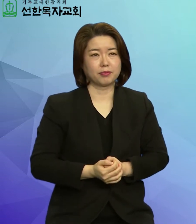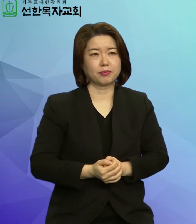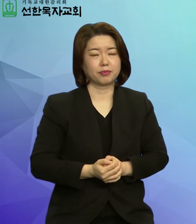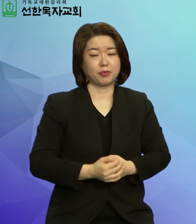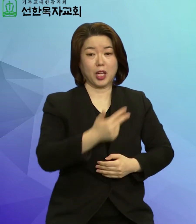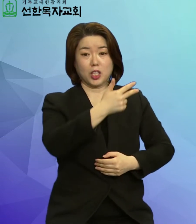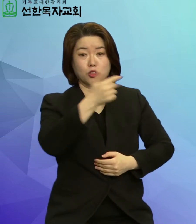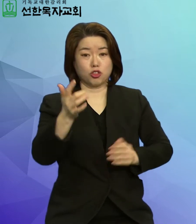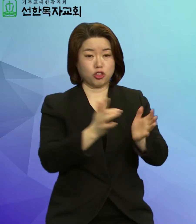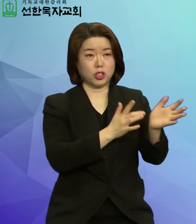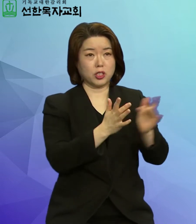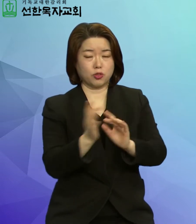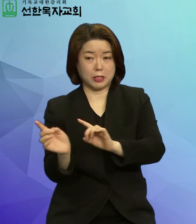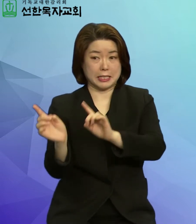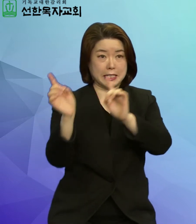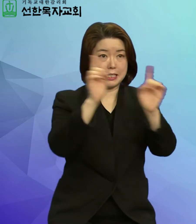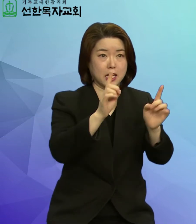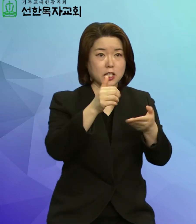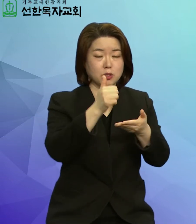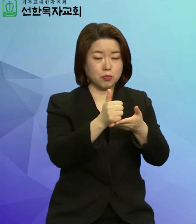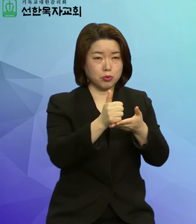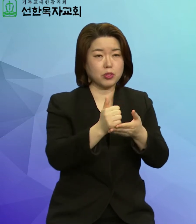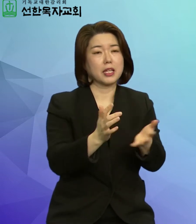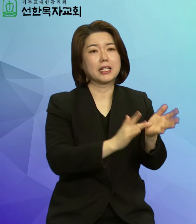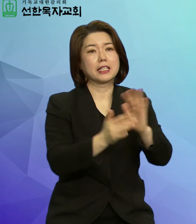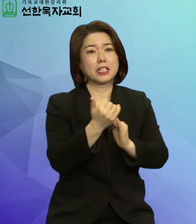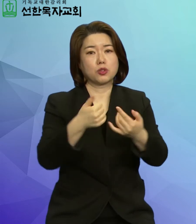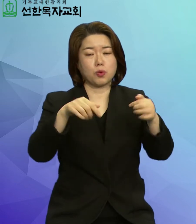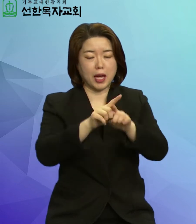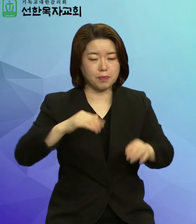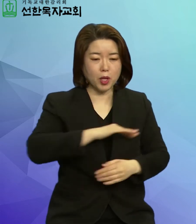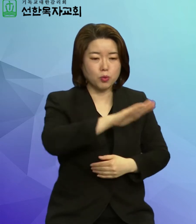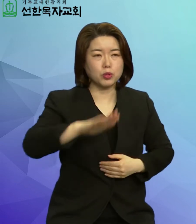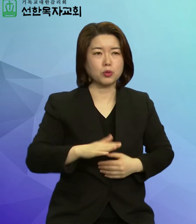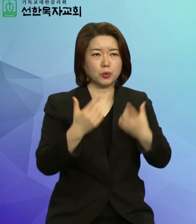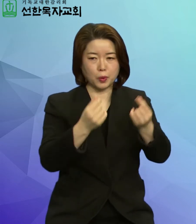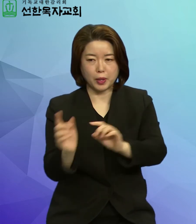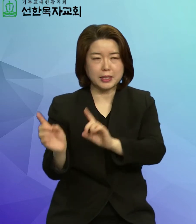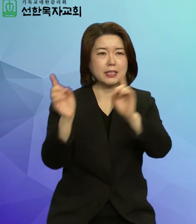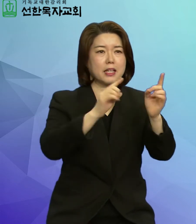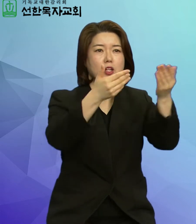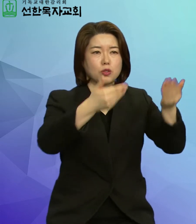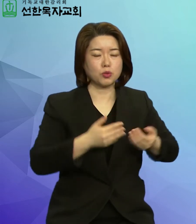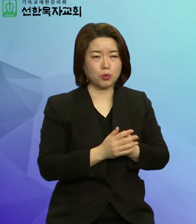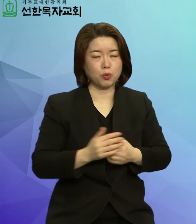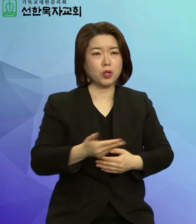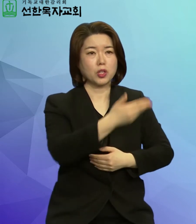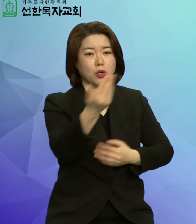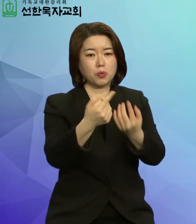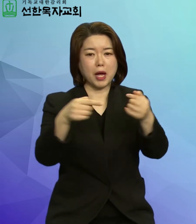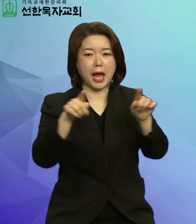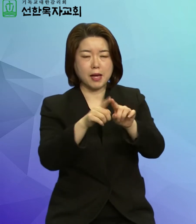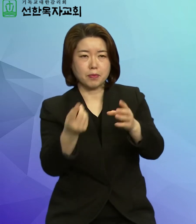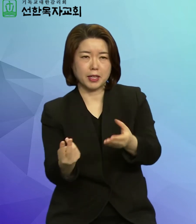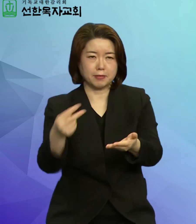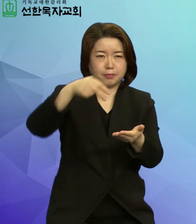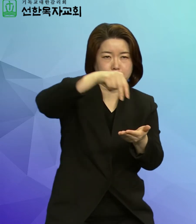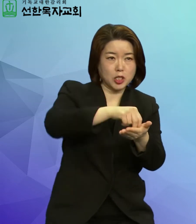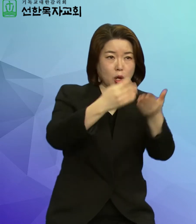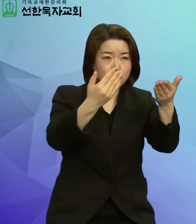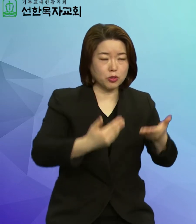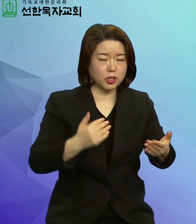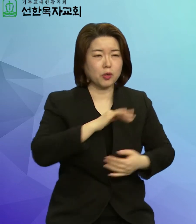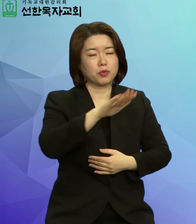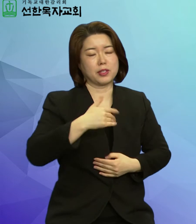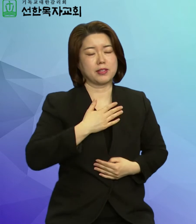말합니다. 주 예수를 살리신 분이 예수와 함께 우리도 살리시고 여러분과 함께 세워주시리라는